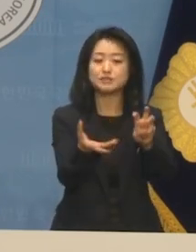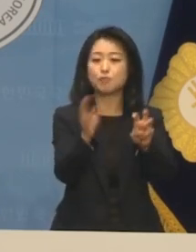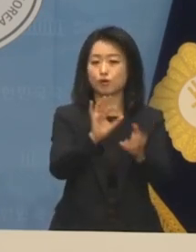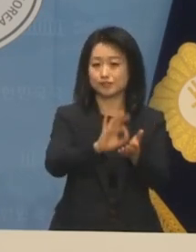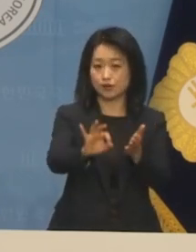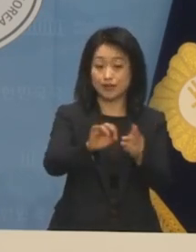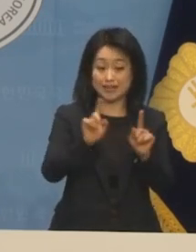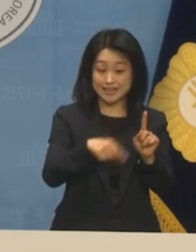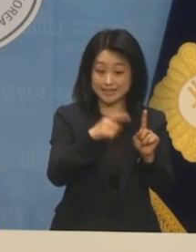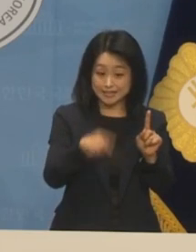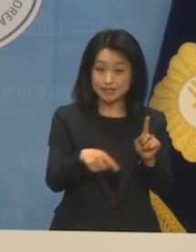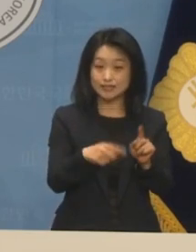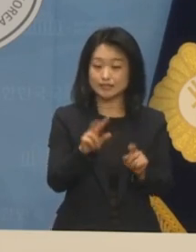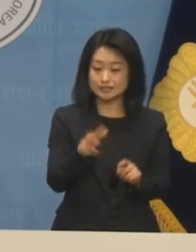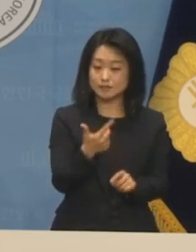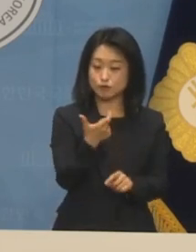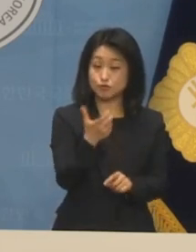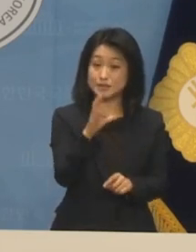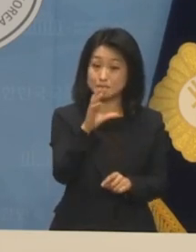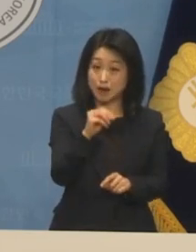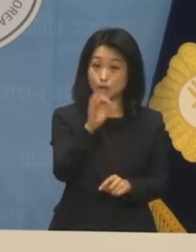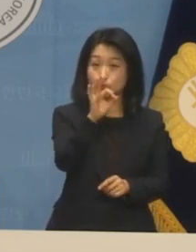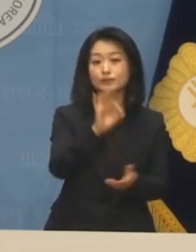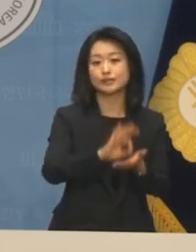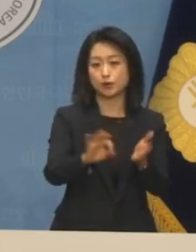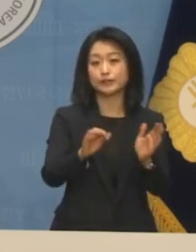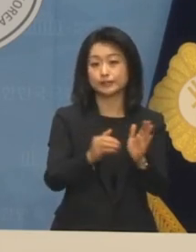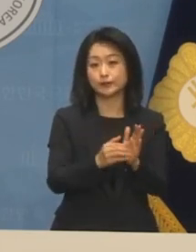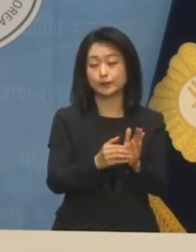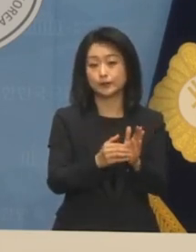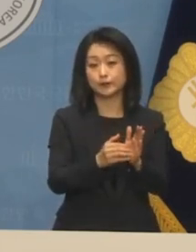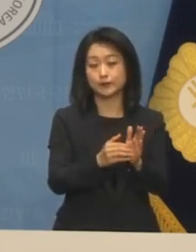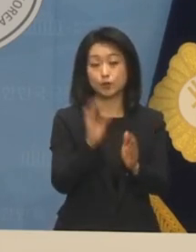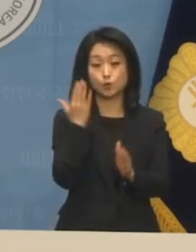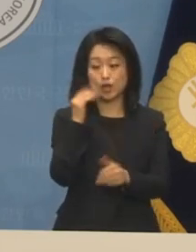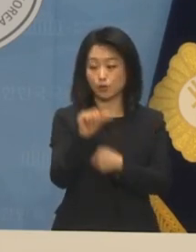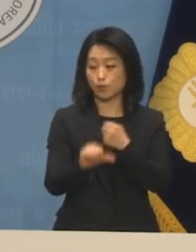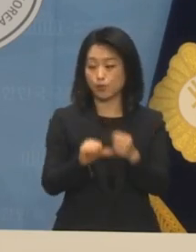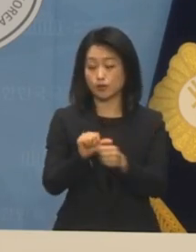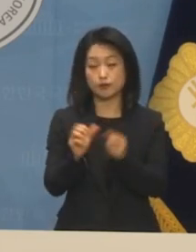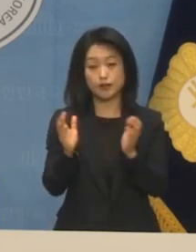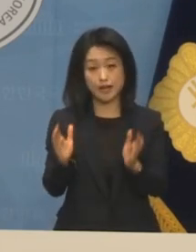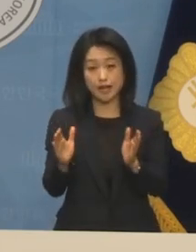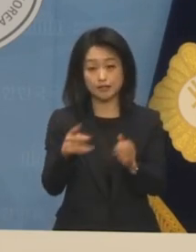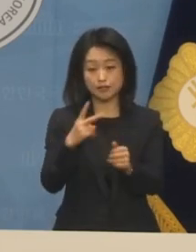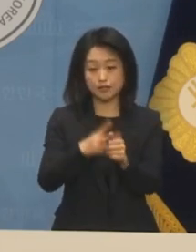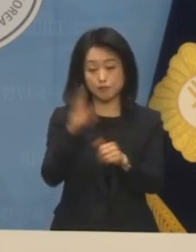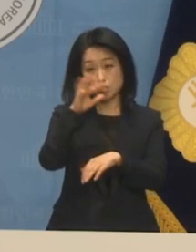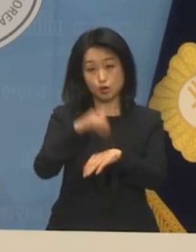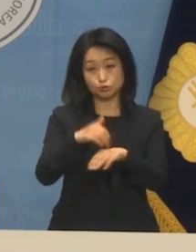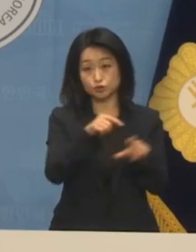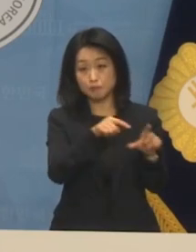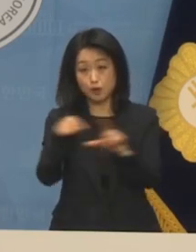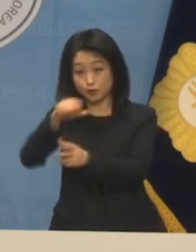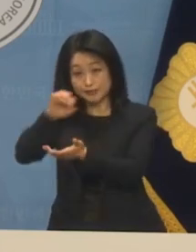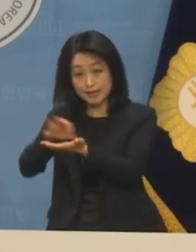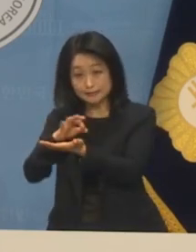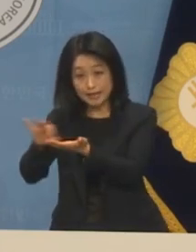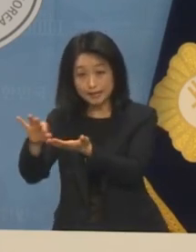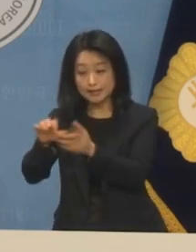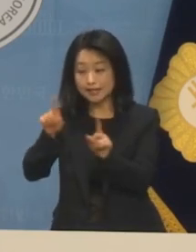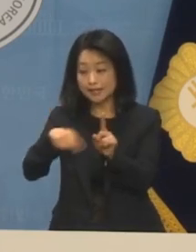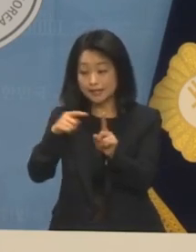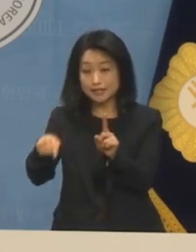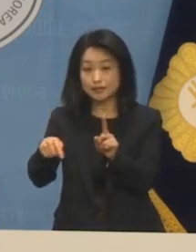1인당 약 760만 원의 재정을 쓴 것입니다. 최근 5년간 교원 연수 평균 예산은